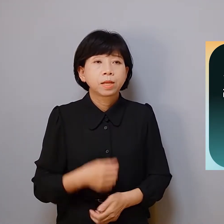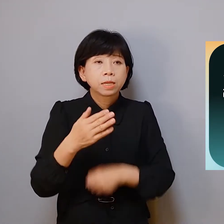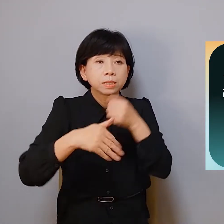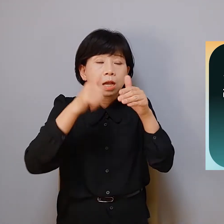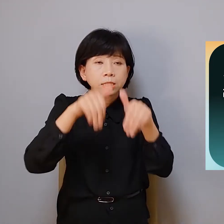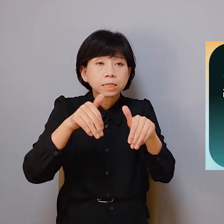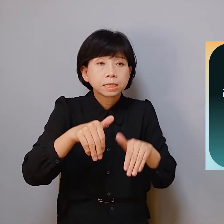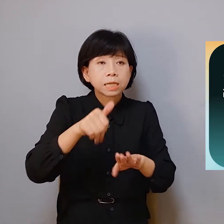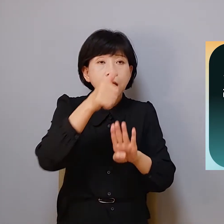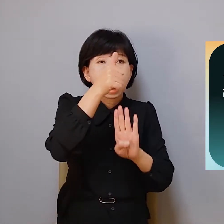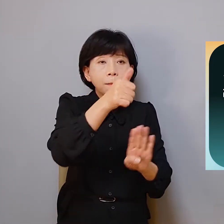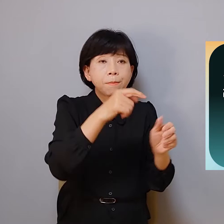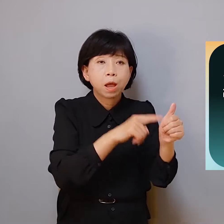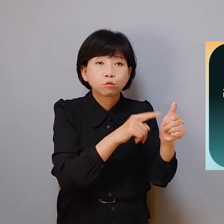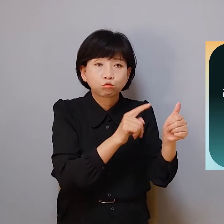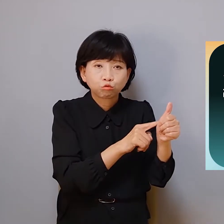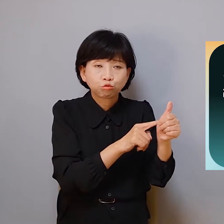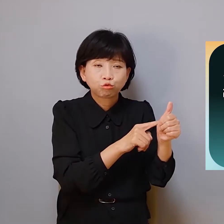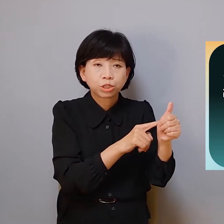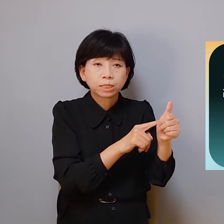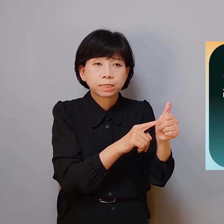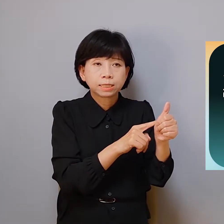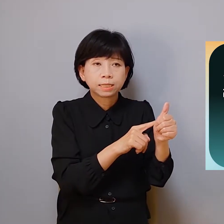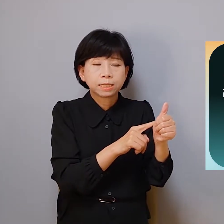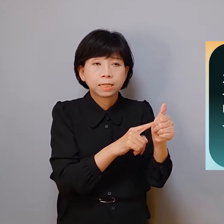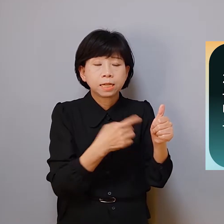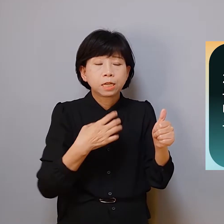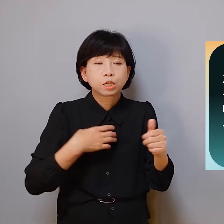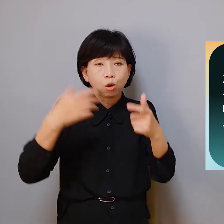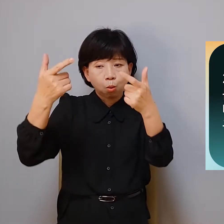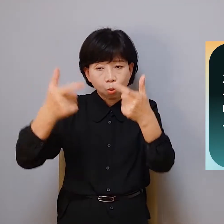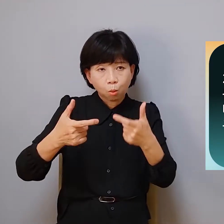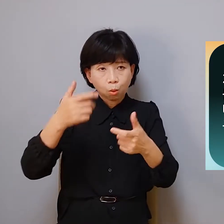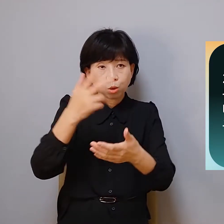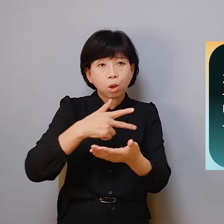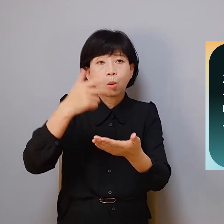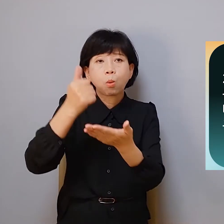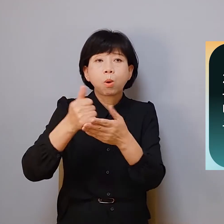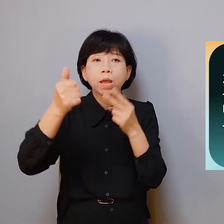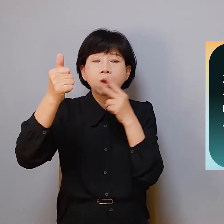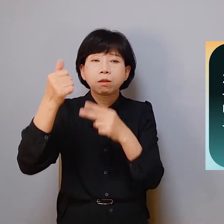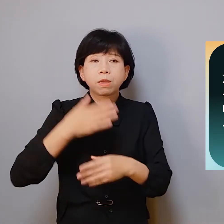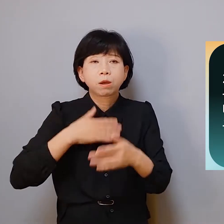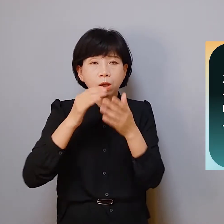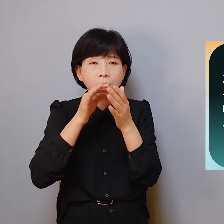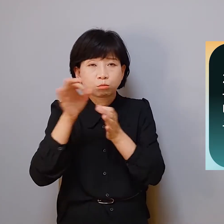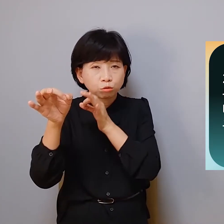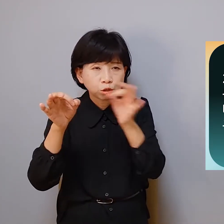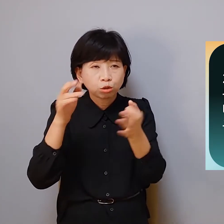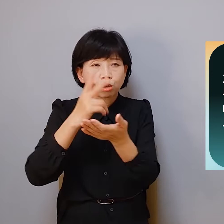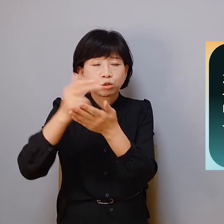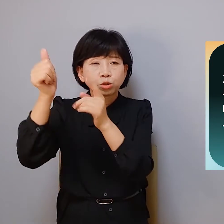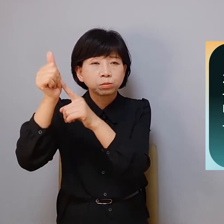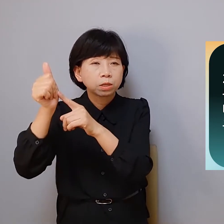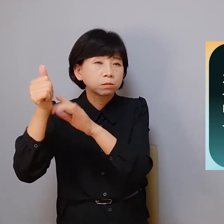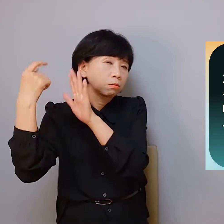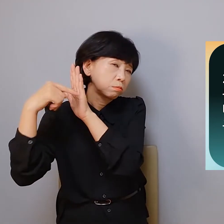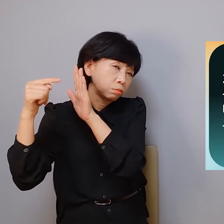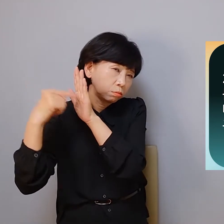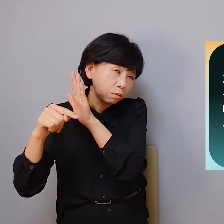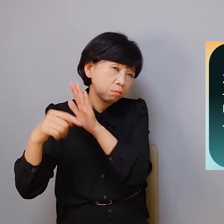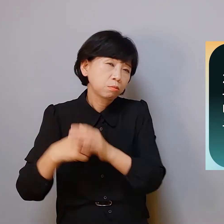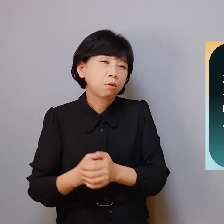드립니다. 선지자 하박국이 묵시로 받은 경고라. 여호와여, 내가 부르짖어도 주께서